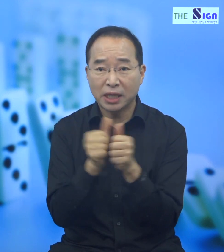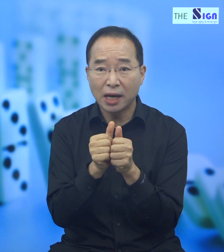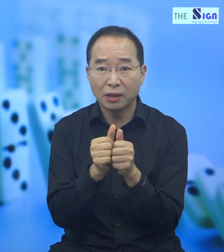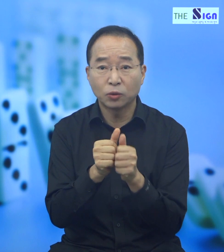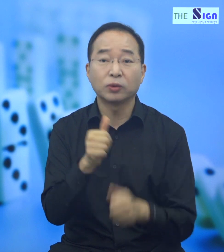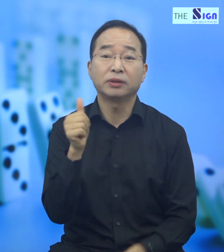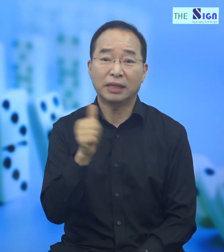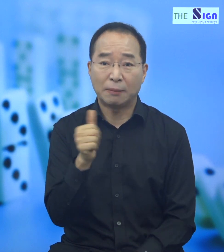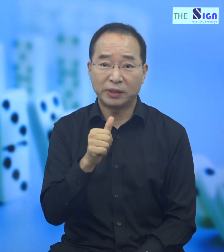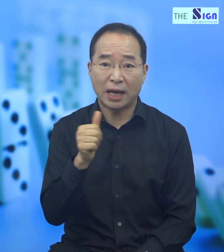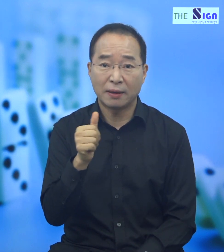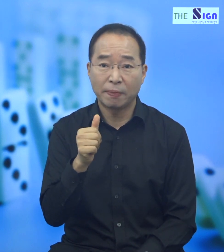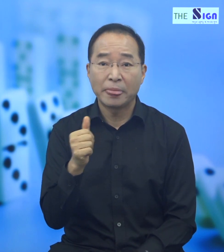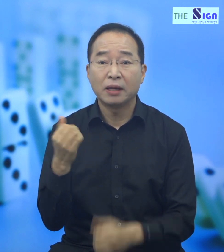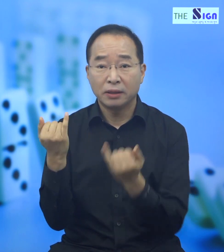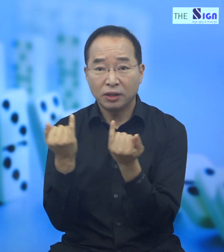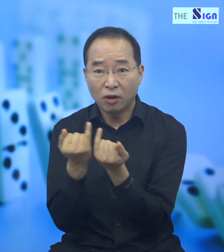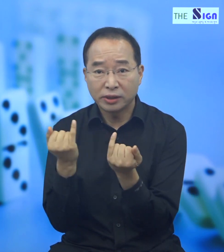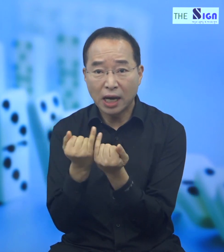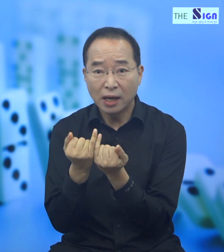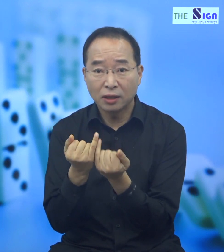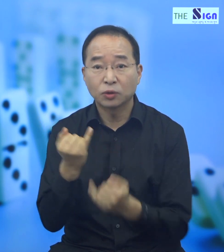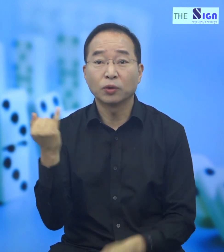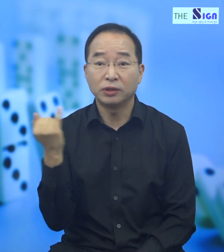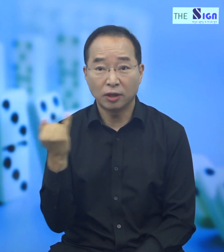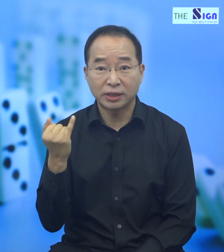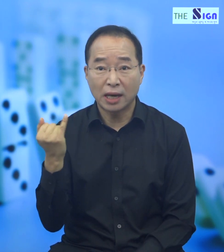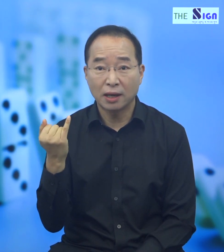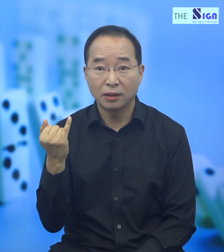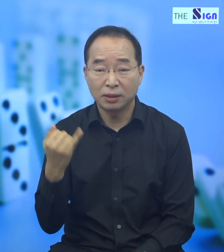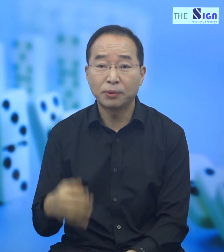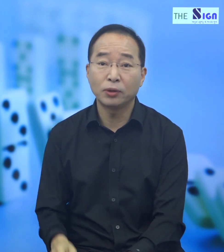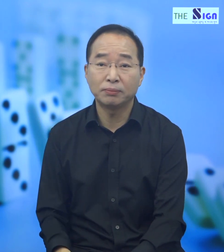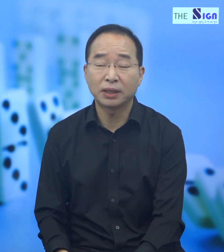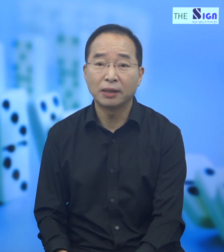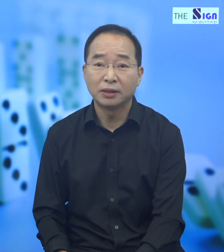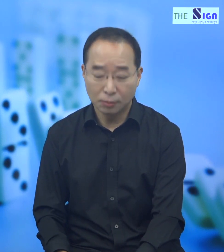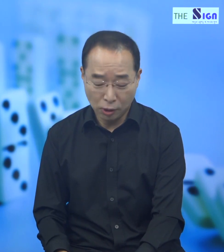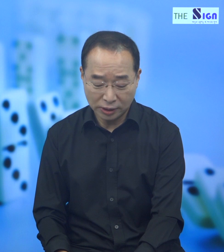남자 또는 남자, 여자 또는 여자 이 표현입니다. 한번 보겠습니다.